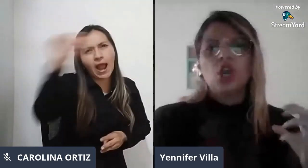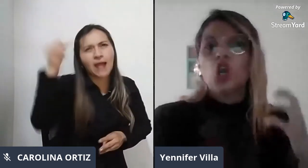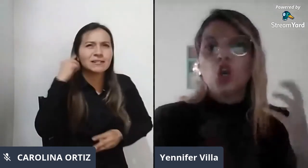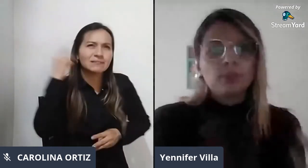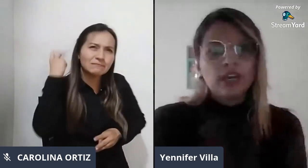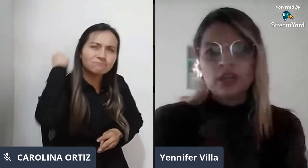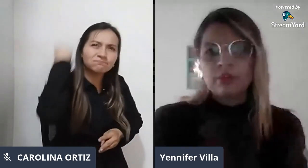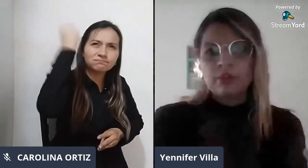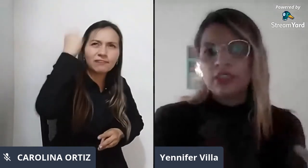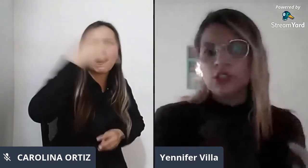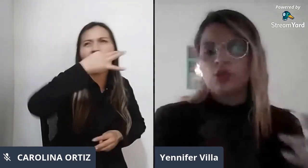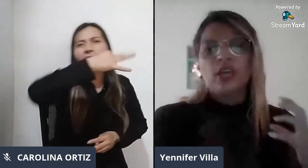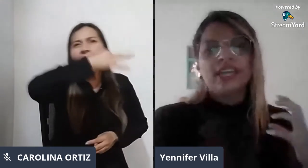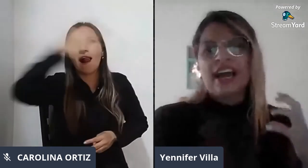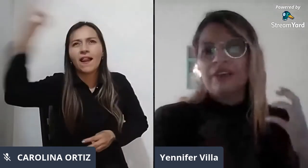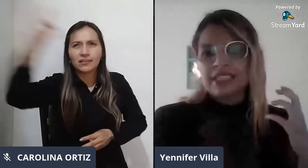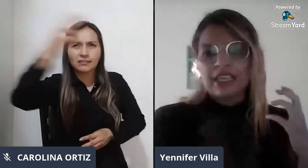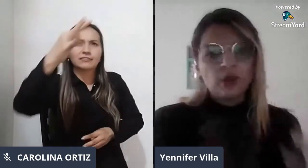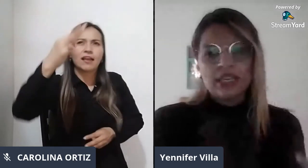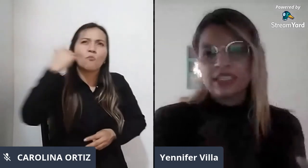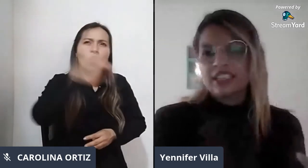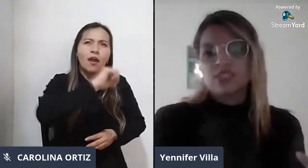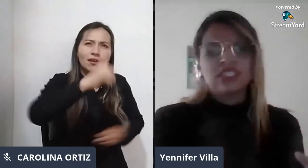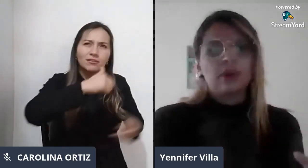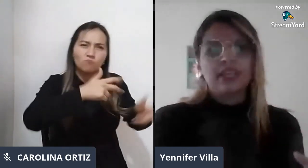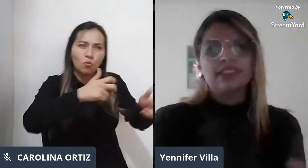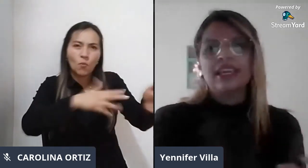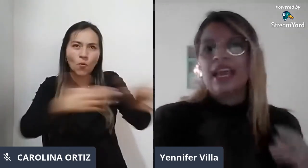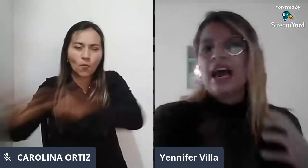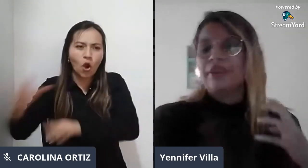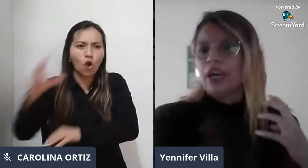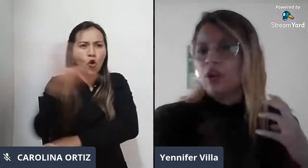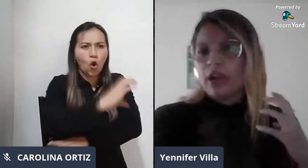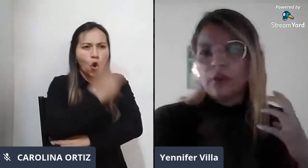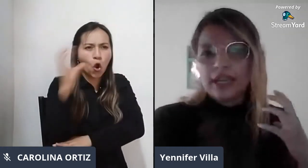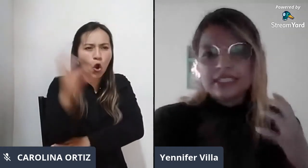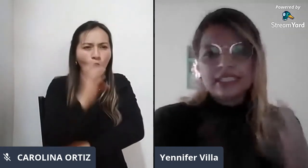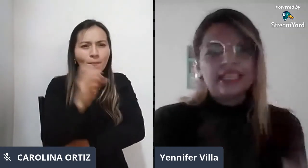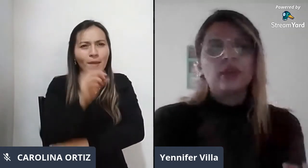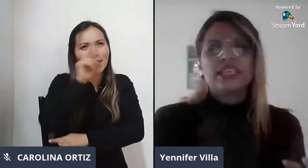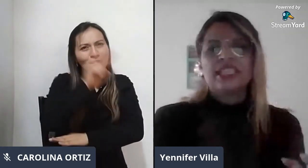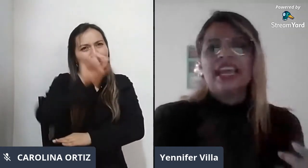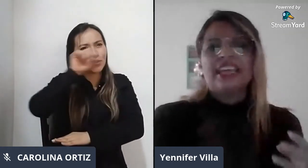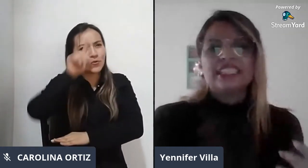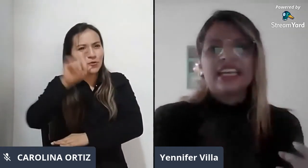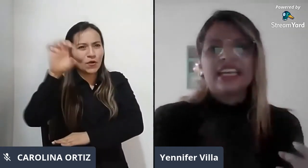feminicidios, Colombia con el 21N había salido a las calles masivamente, había colocado en la